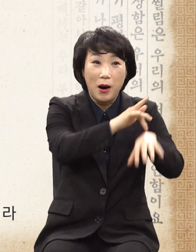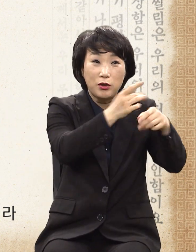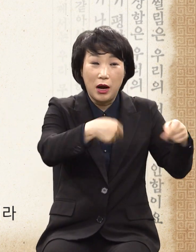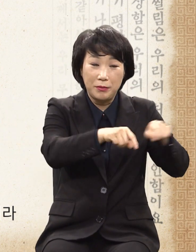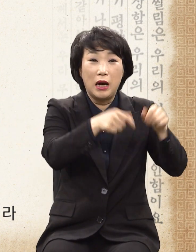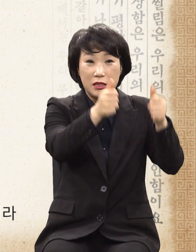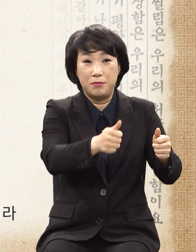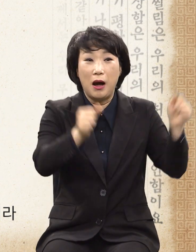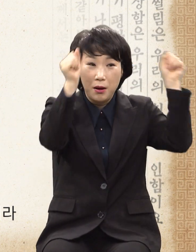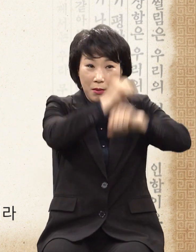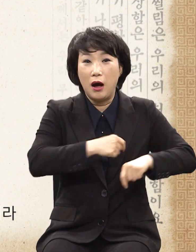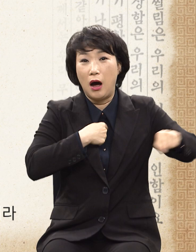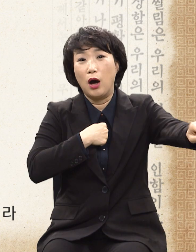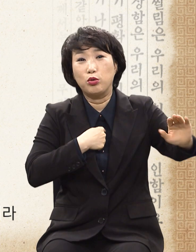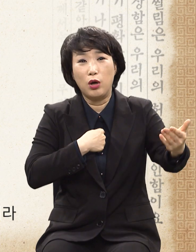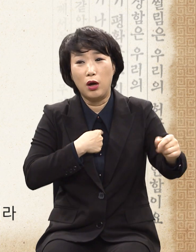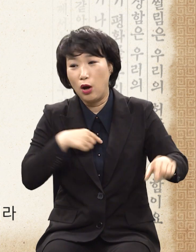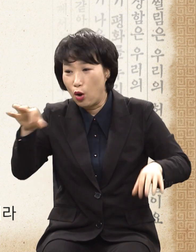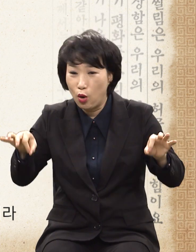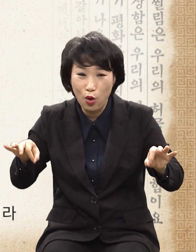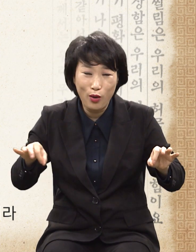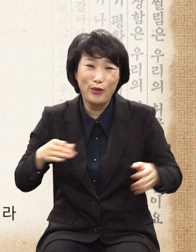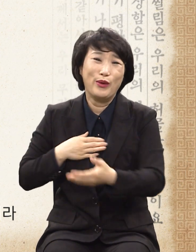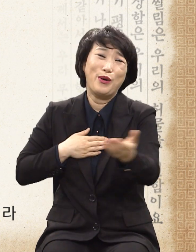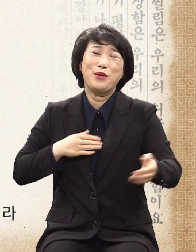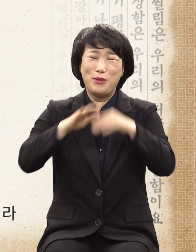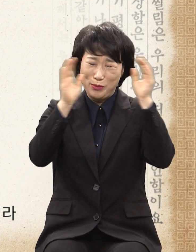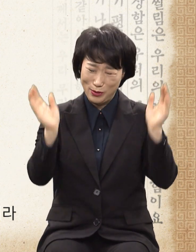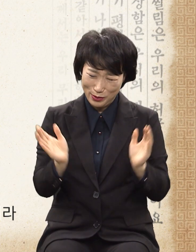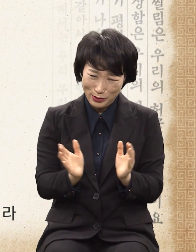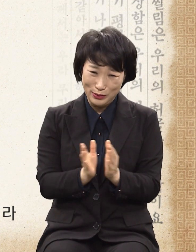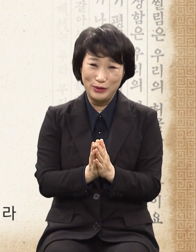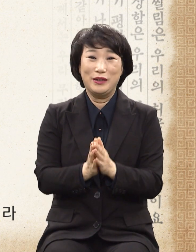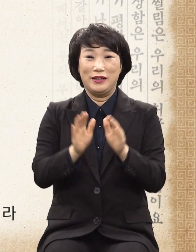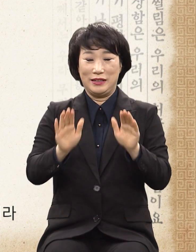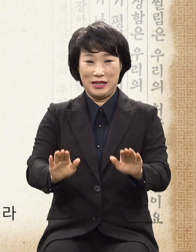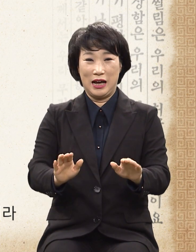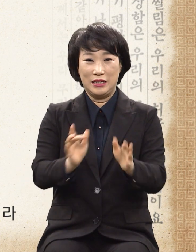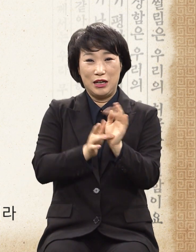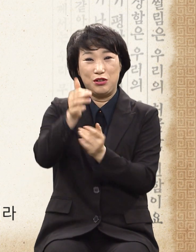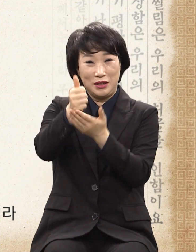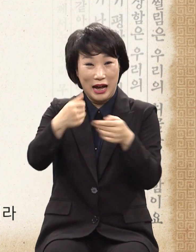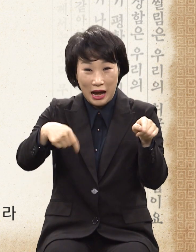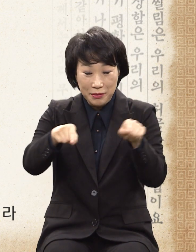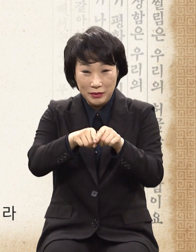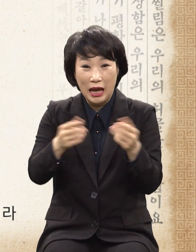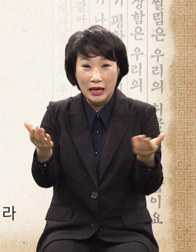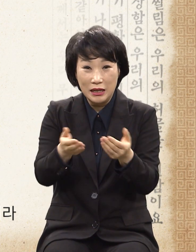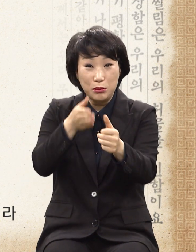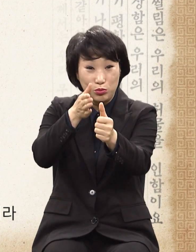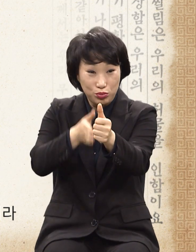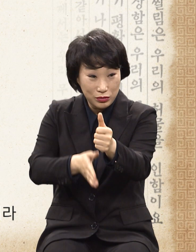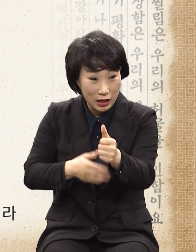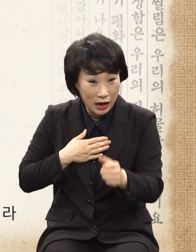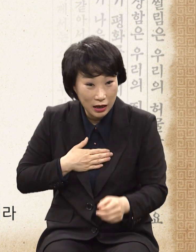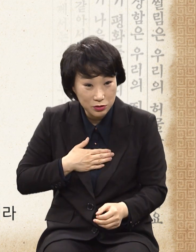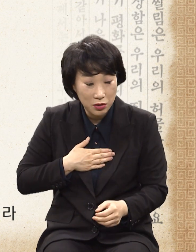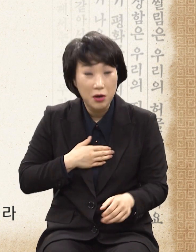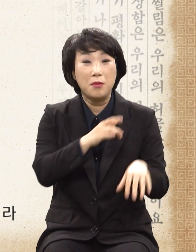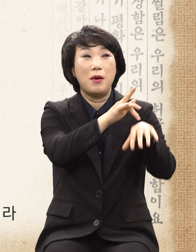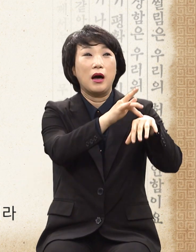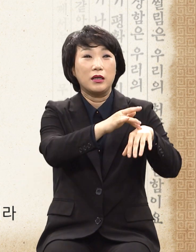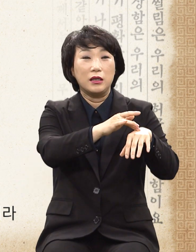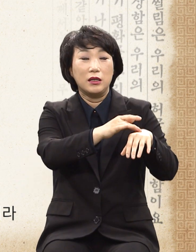심판받고 멸망할 자라 이 말입니다. 우리 모두가 다 예수와 함께 사역하되